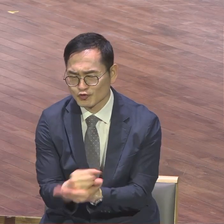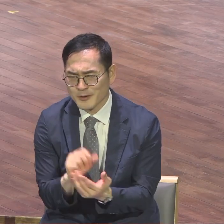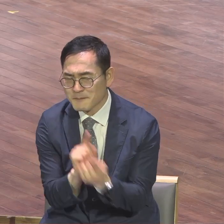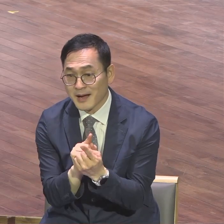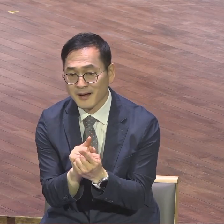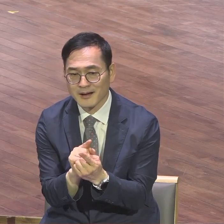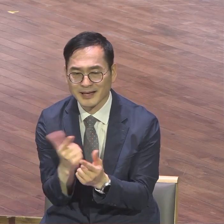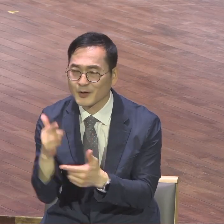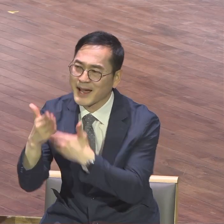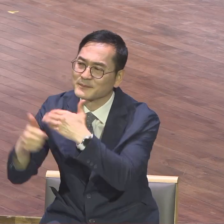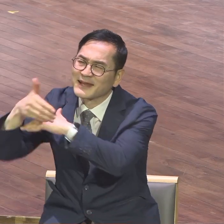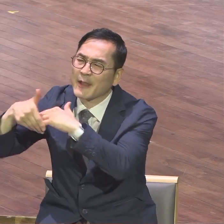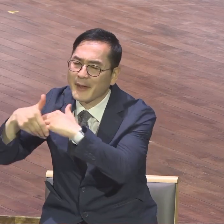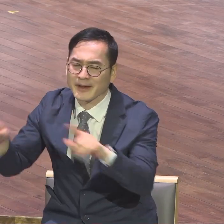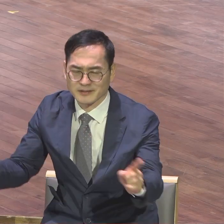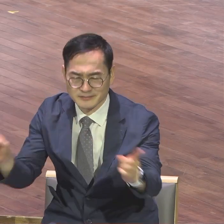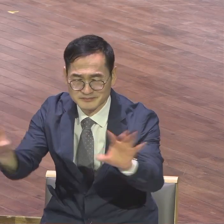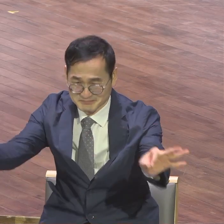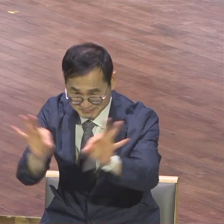실감이 안 가지요.